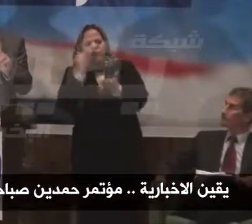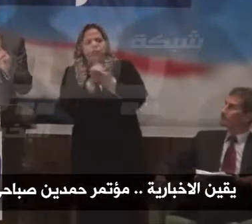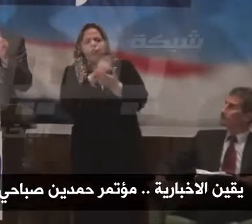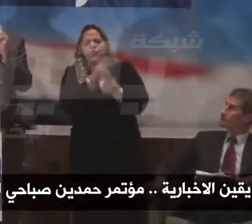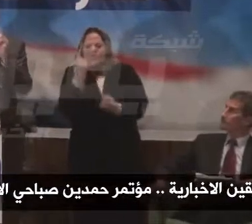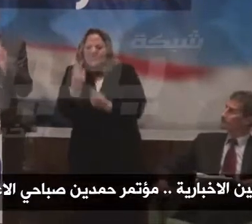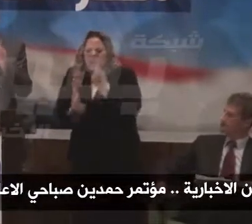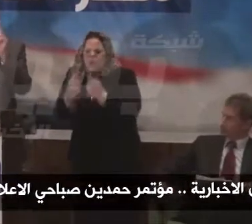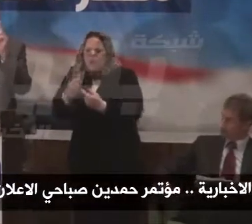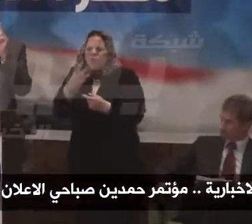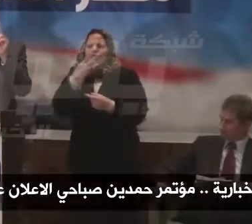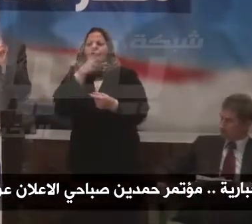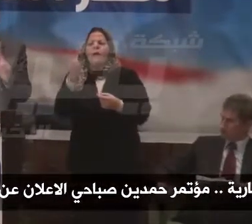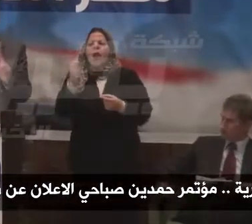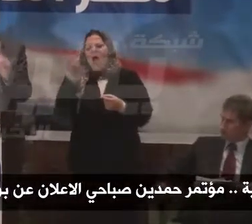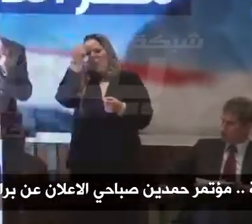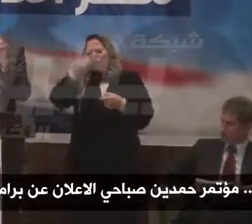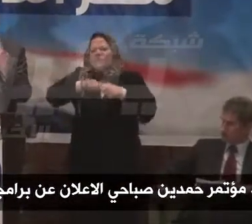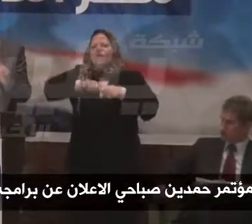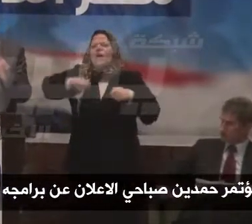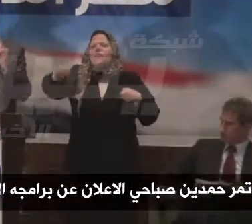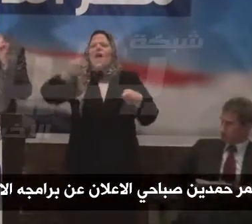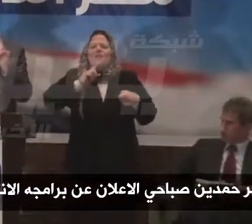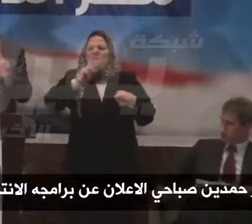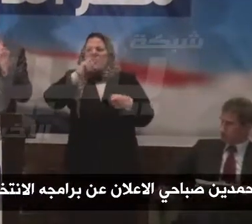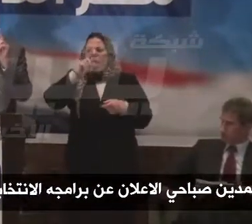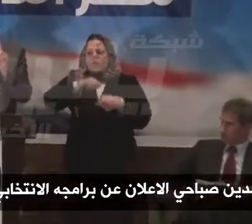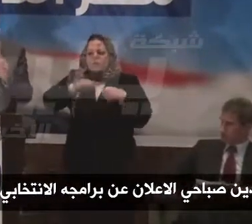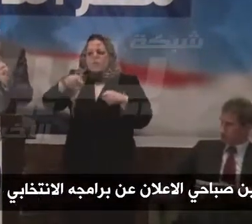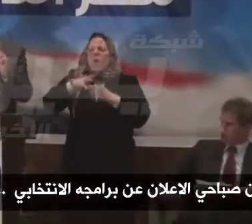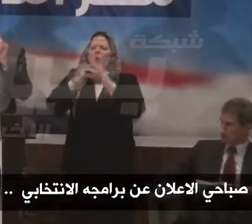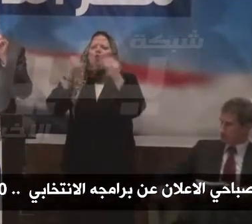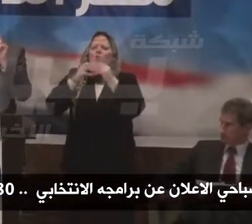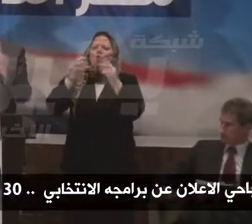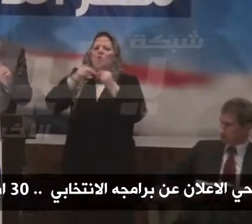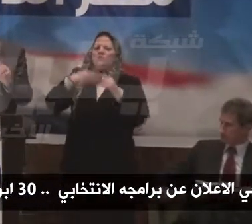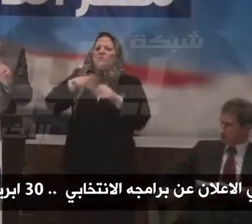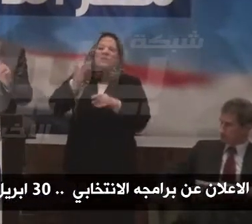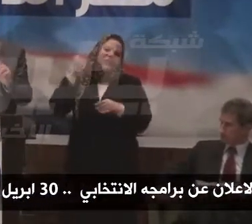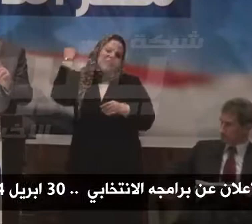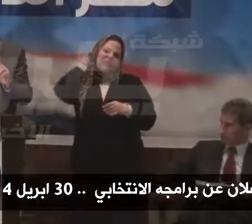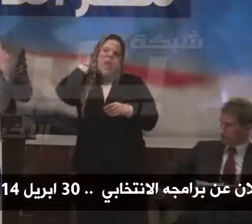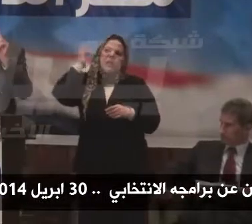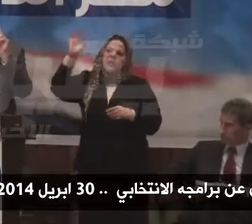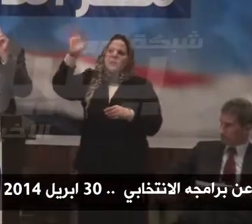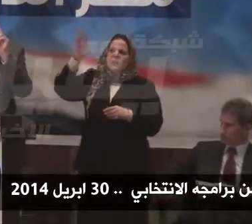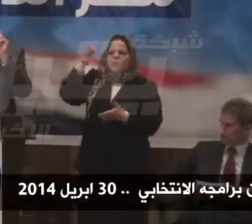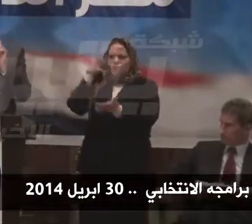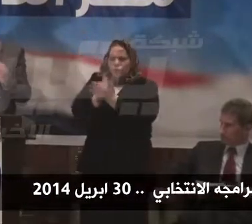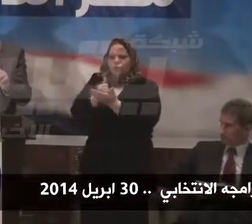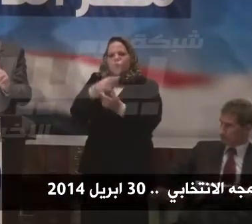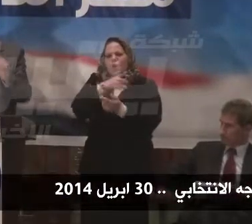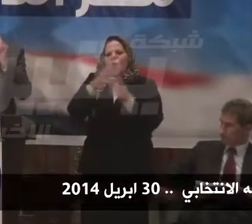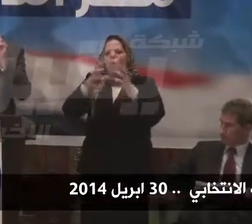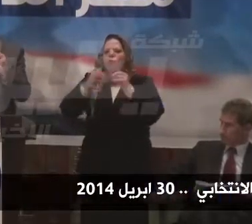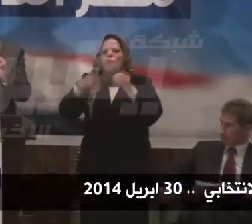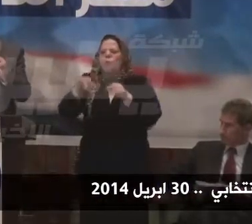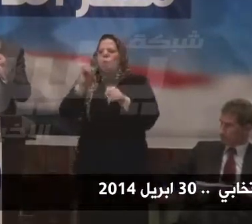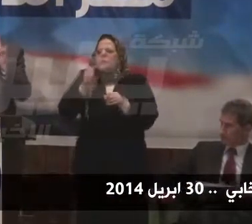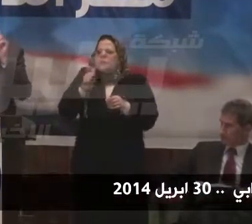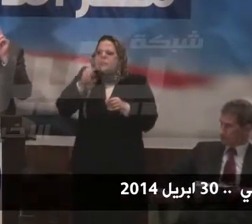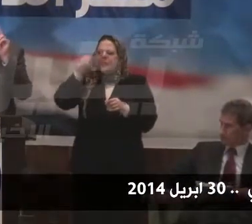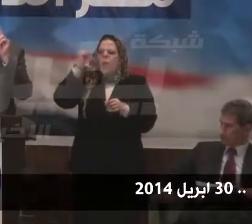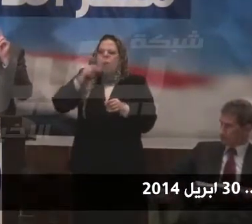زراعة 300,000 فدان أقطان قصيرة التيلة في الصعيد، وهذه الأقطان